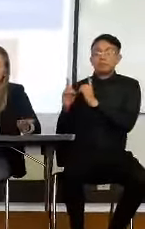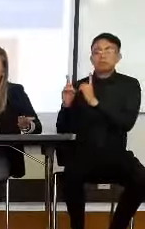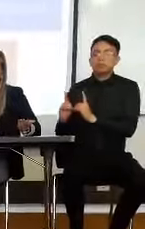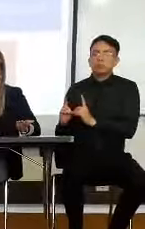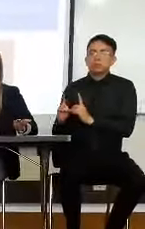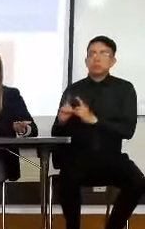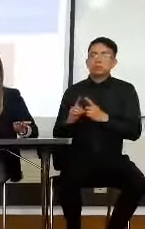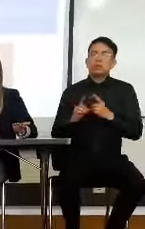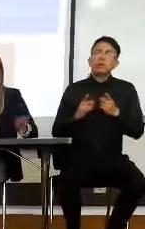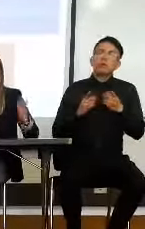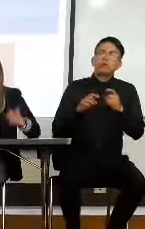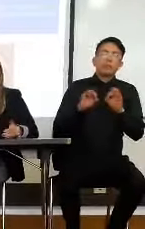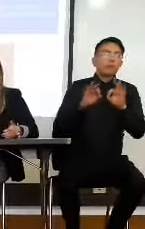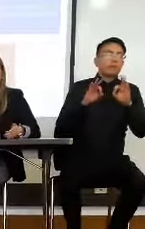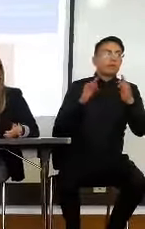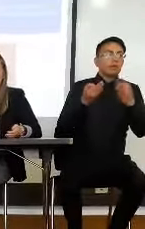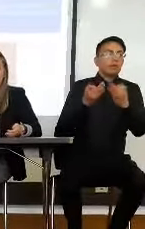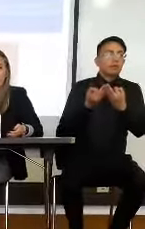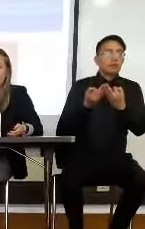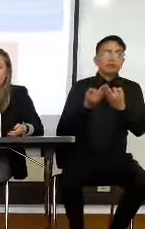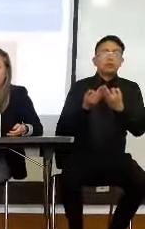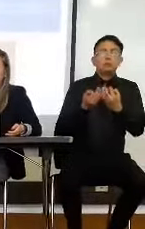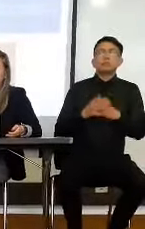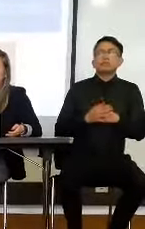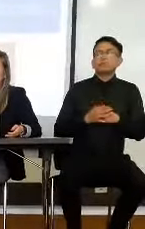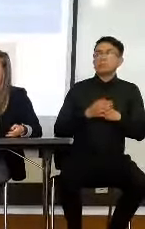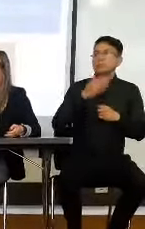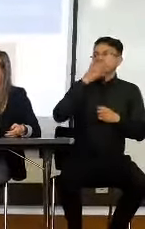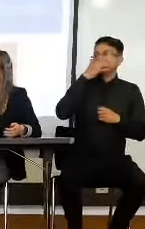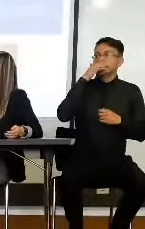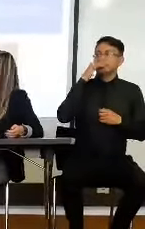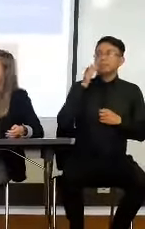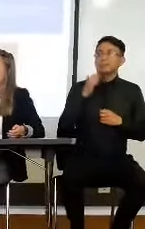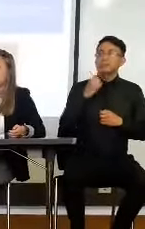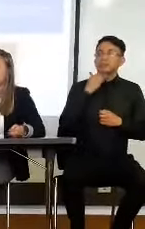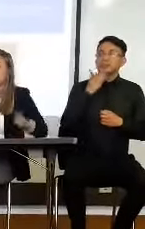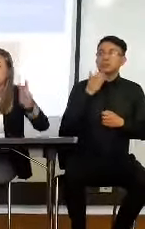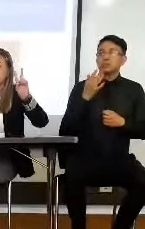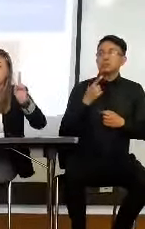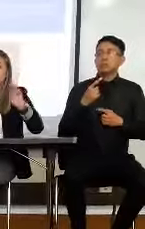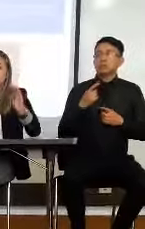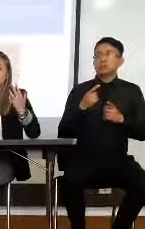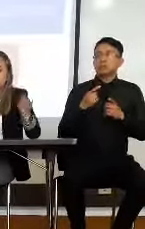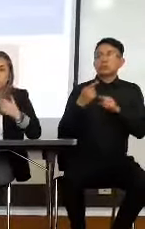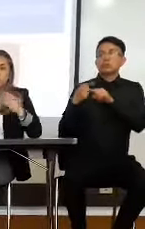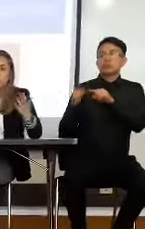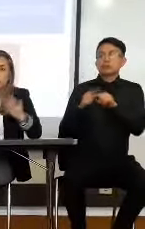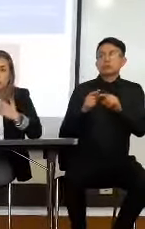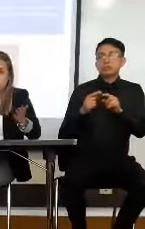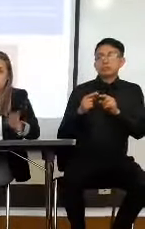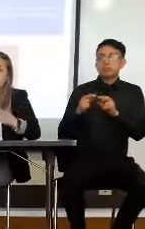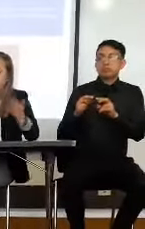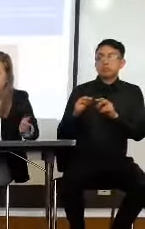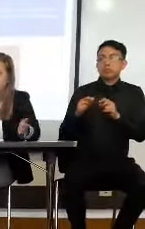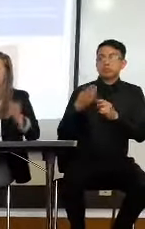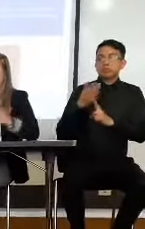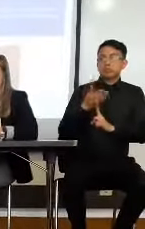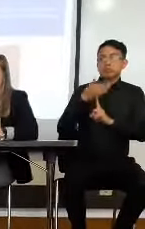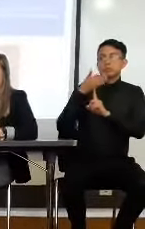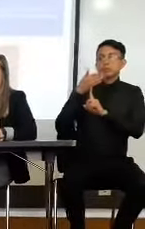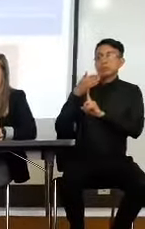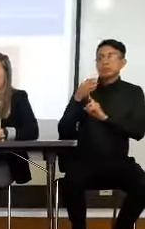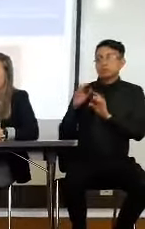sus familias también. Entonces, desde ProFamilia nos planteamos pues, el objetivo de tener estos dos momentos, estos dos espacios, con la